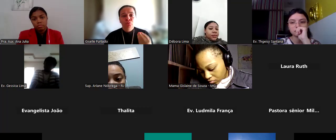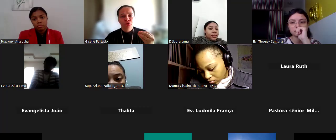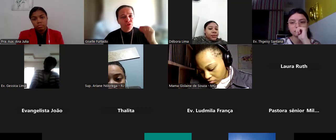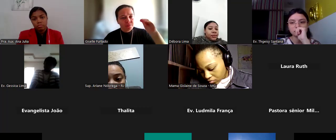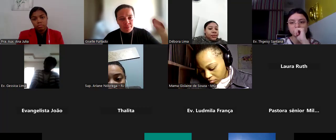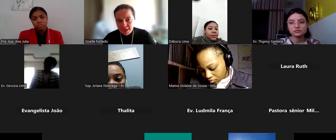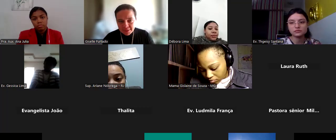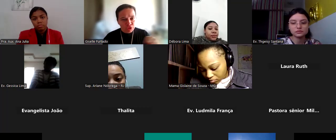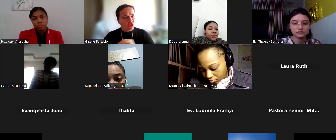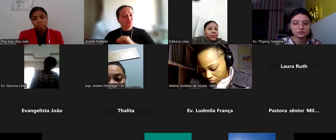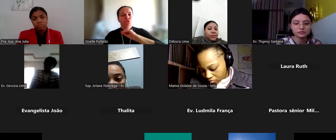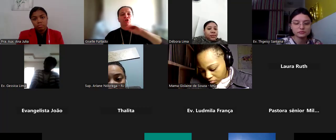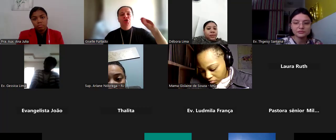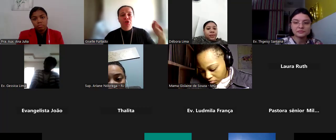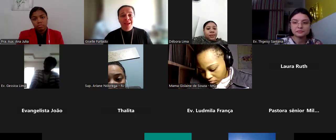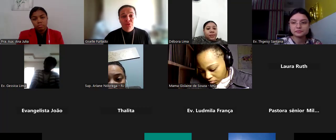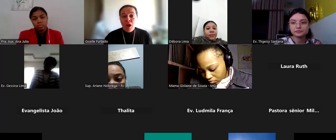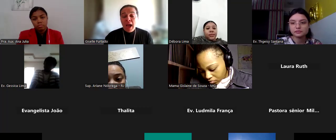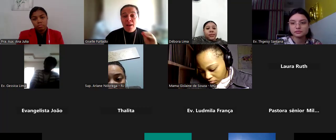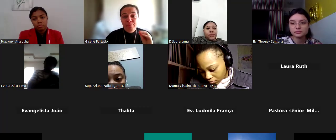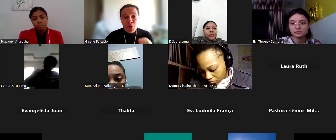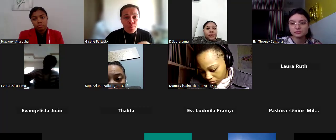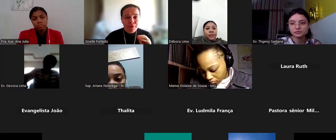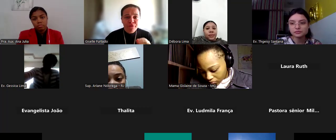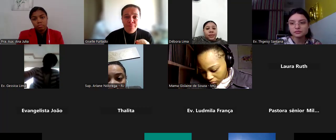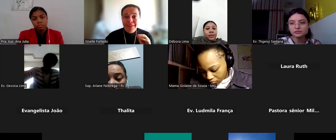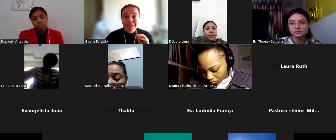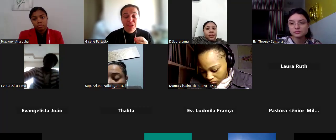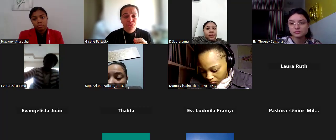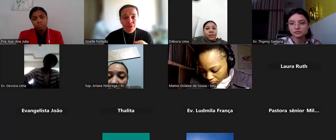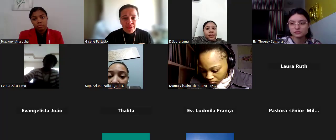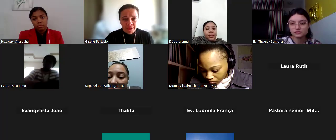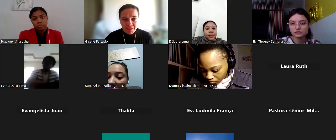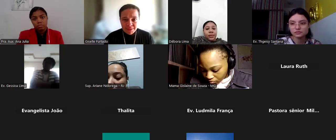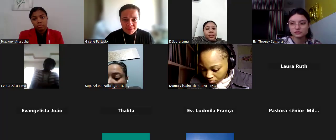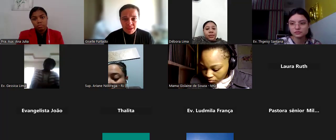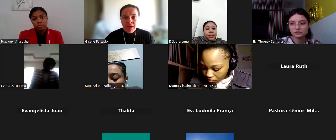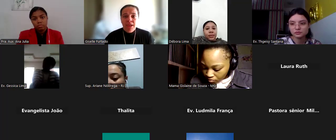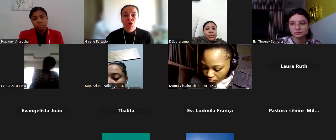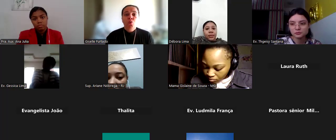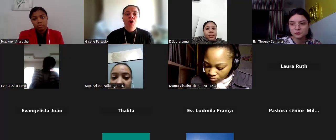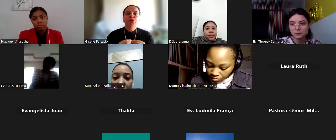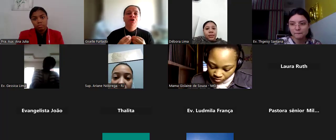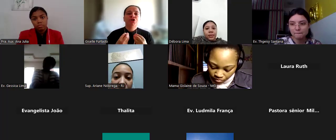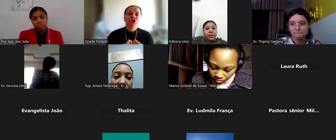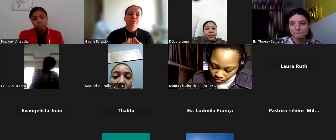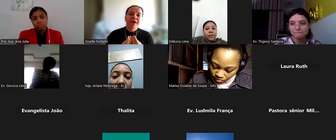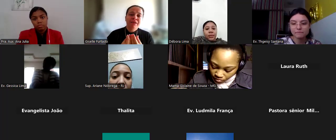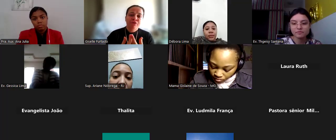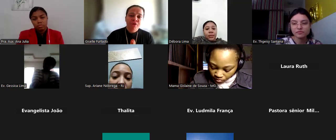mundo despreza, todo mundo deixa de lado, a própria família não tem interesse. Então, quando a gente